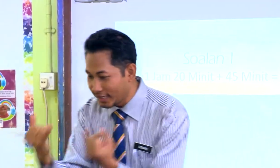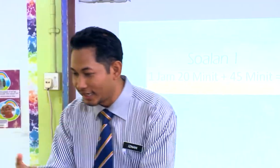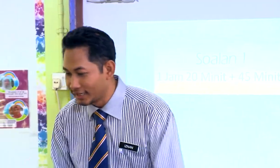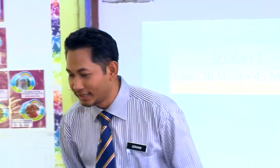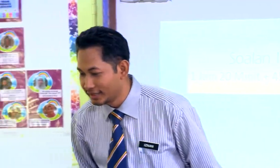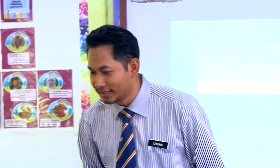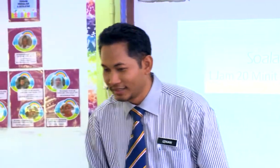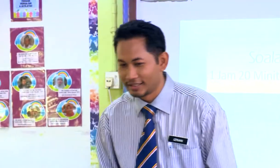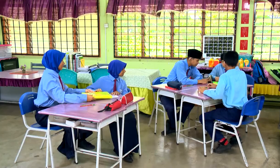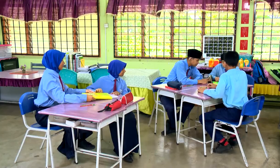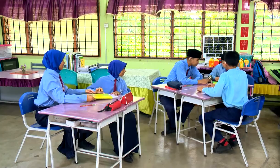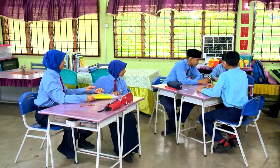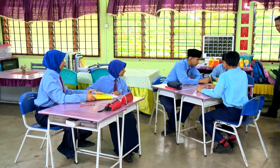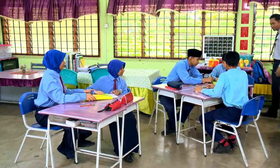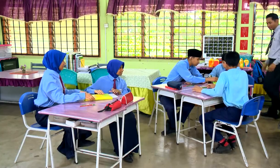sekarang.